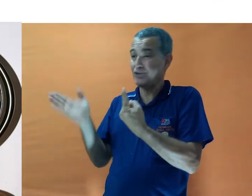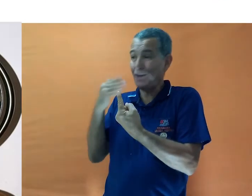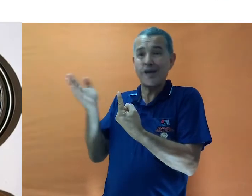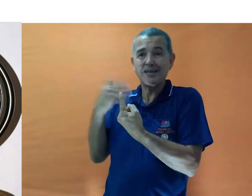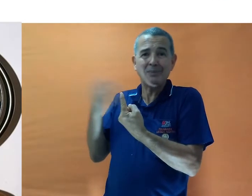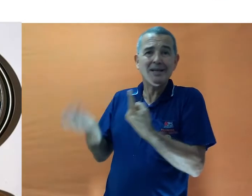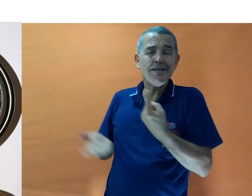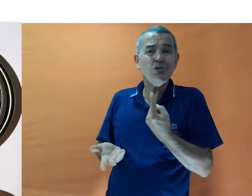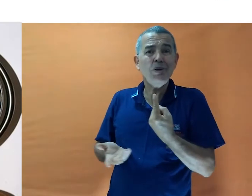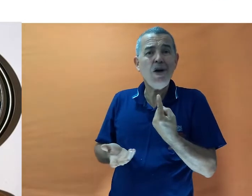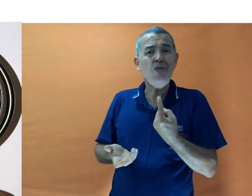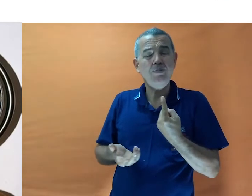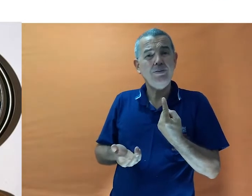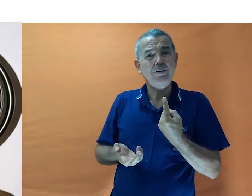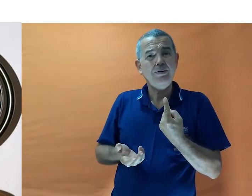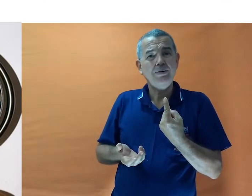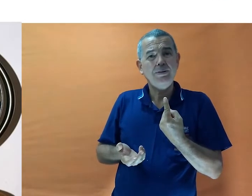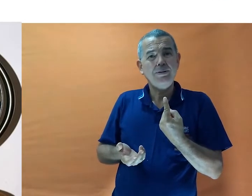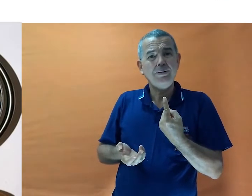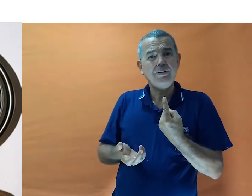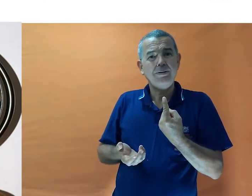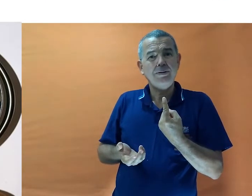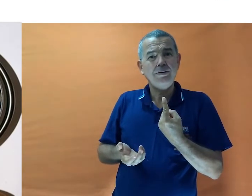eixo que alguém está balançando com a mão.